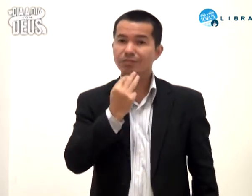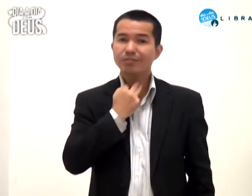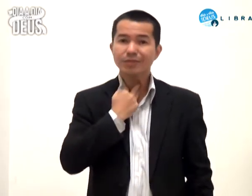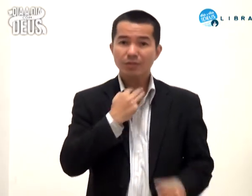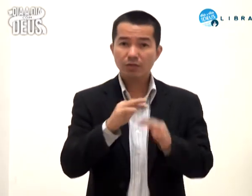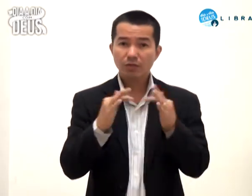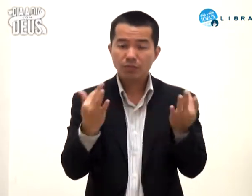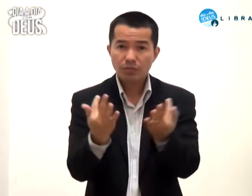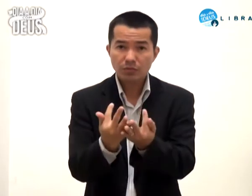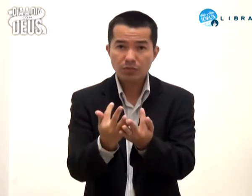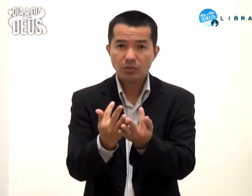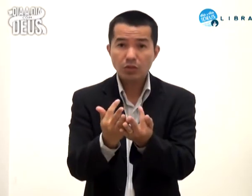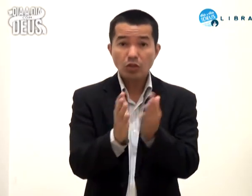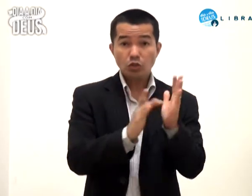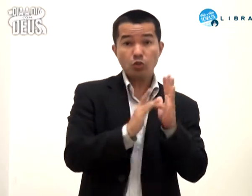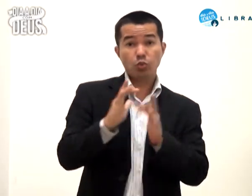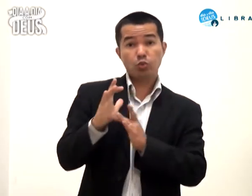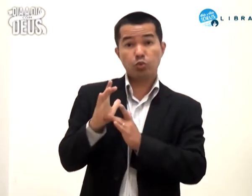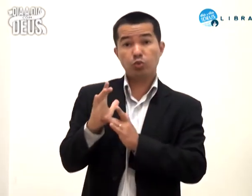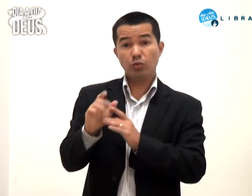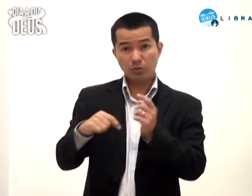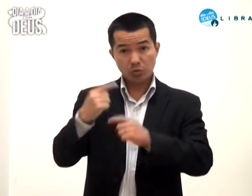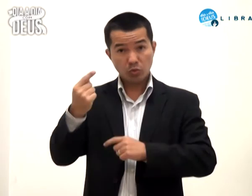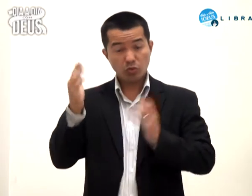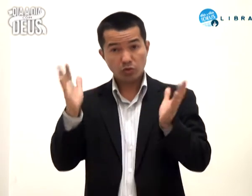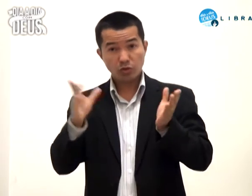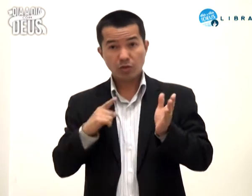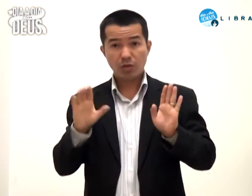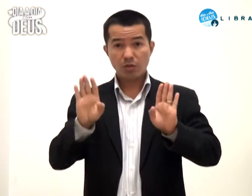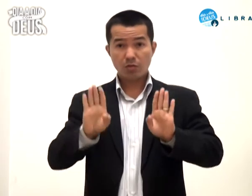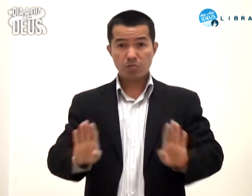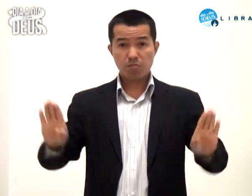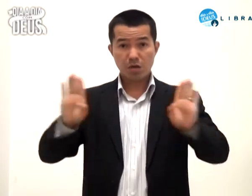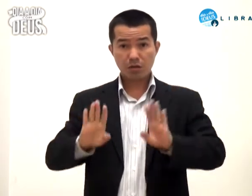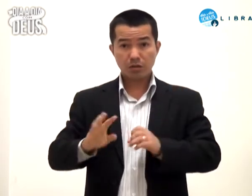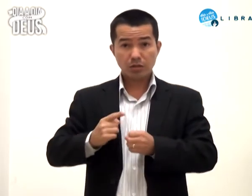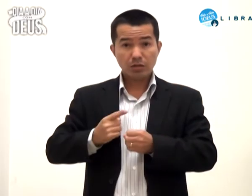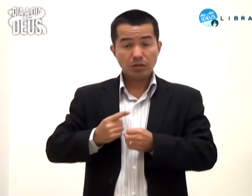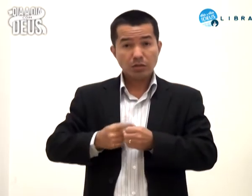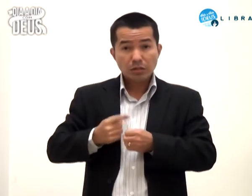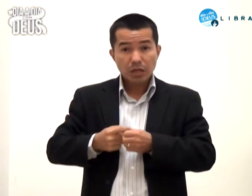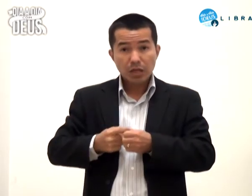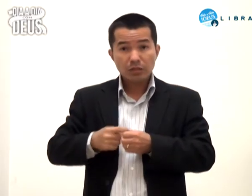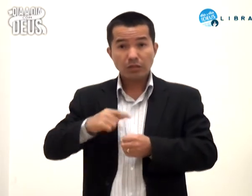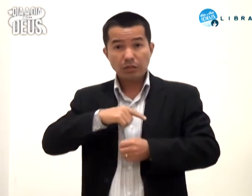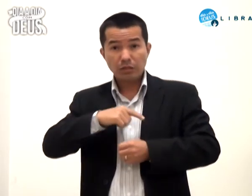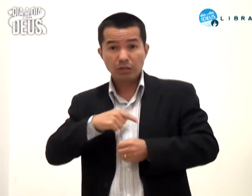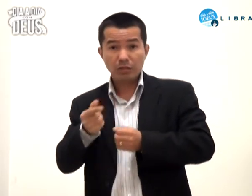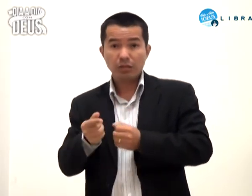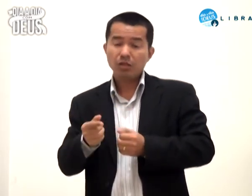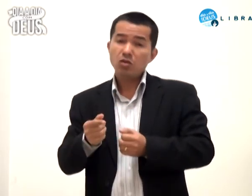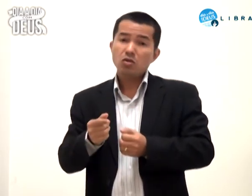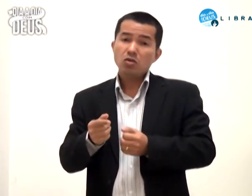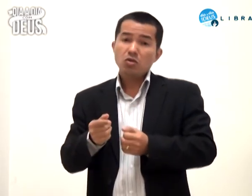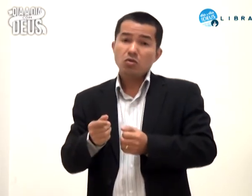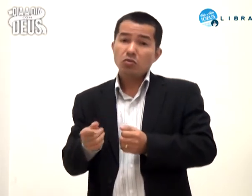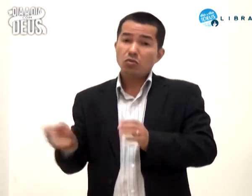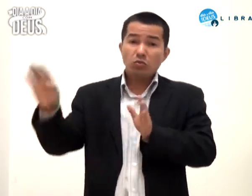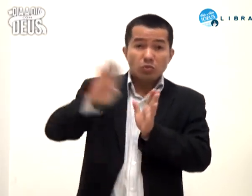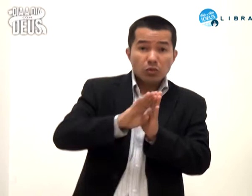quando Jesus, depois de ter ressuscitado Lázaro, ele volta naquela casa, e Maria